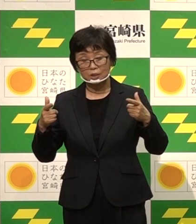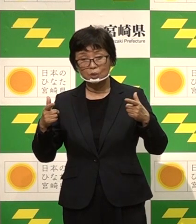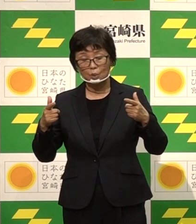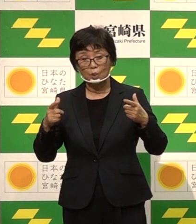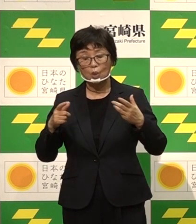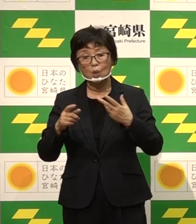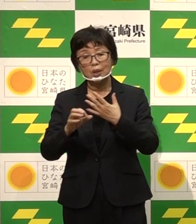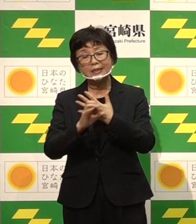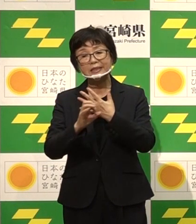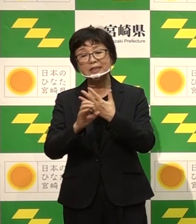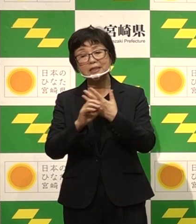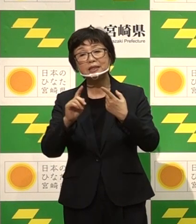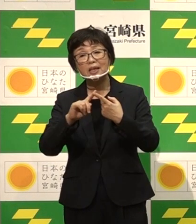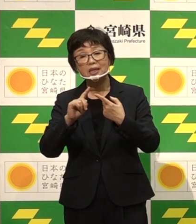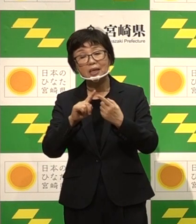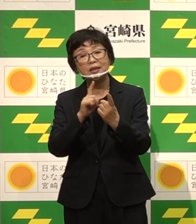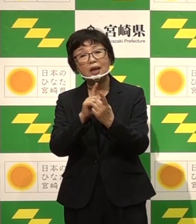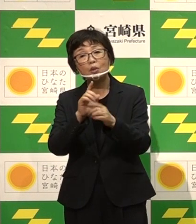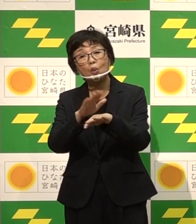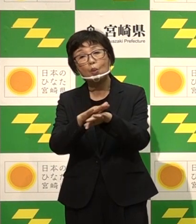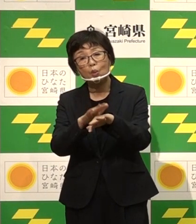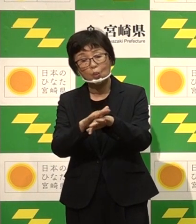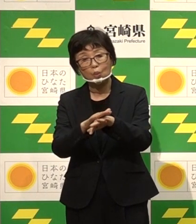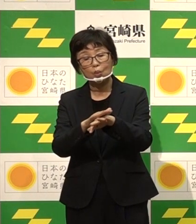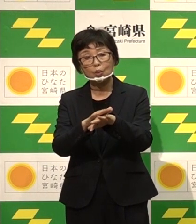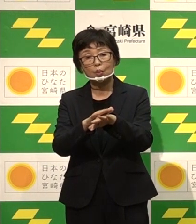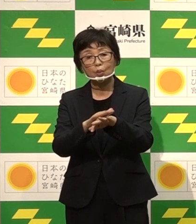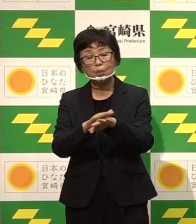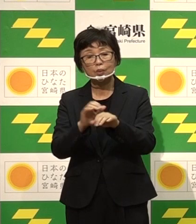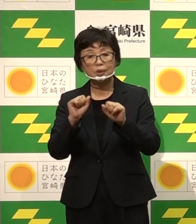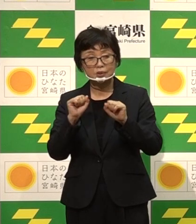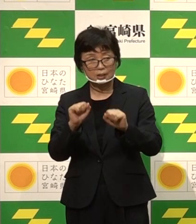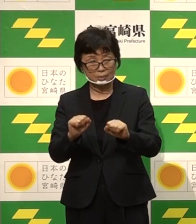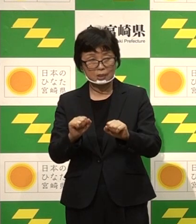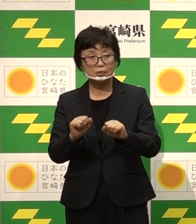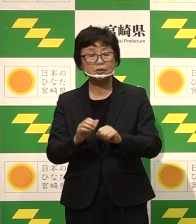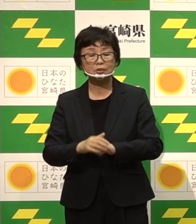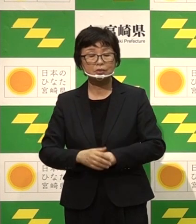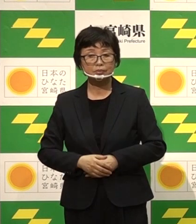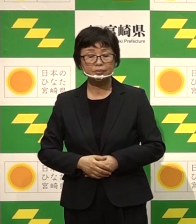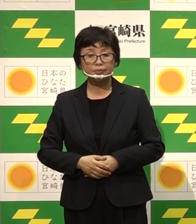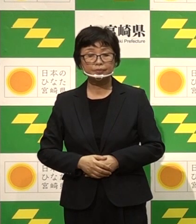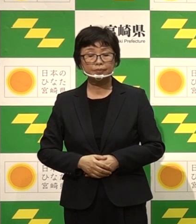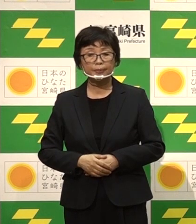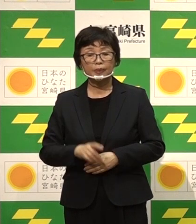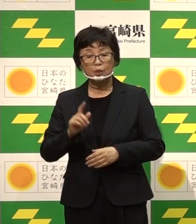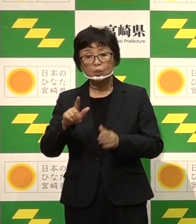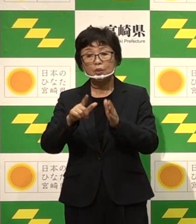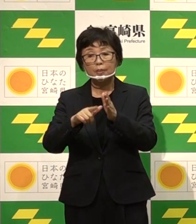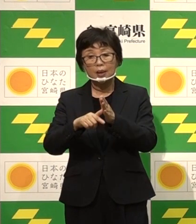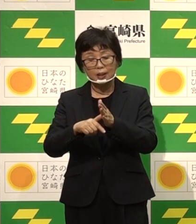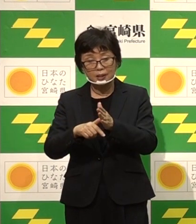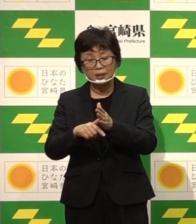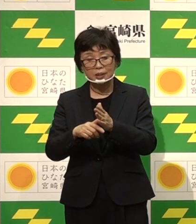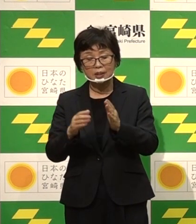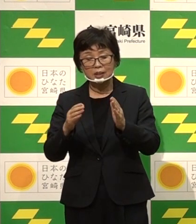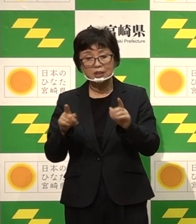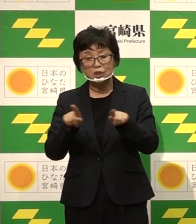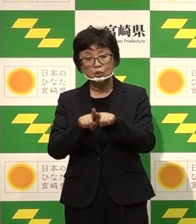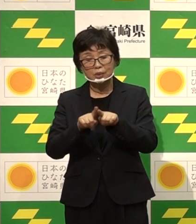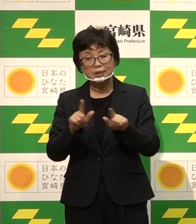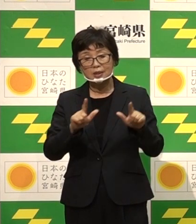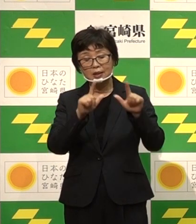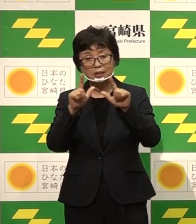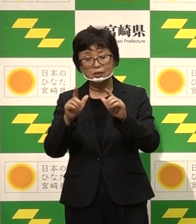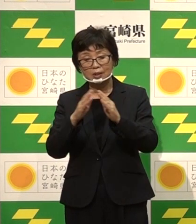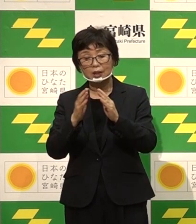臨時的な対応として、取り扱われるものでございます。この場合、同居家族とか